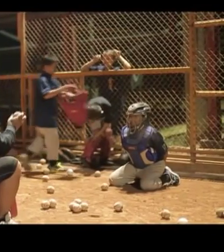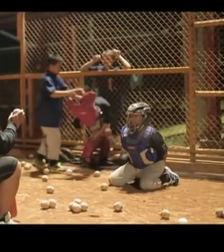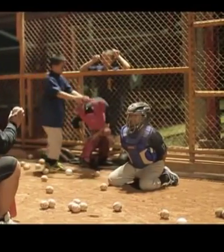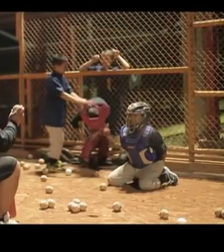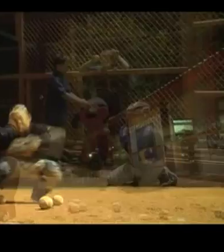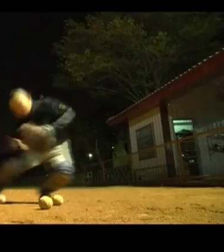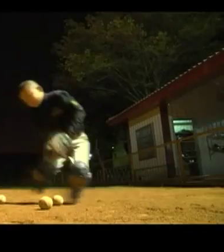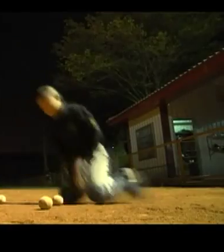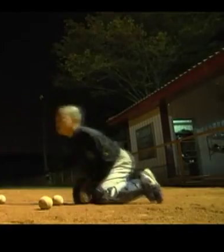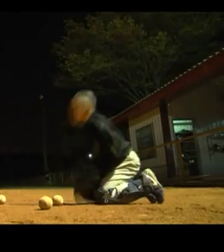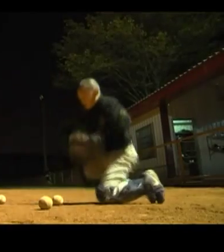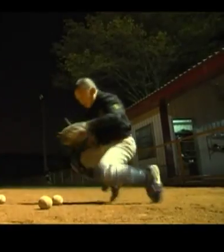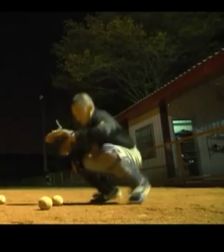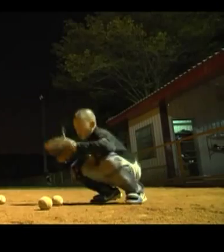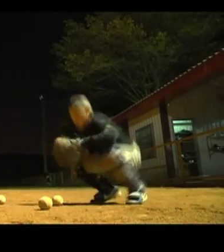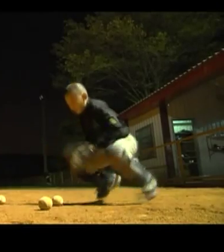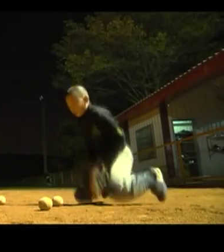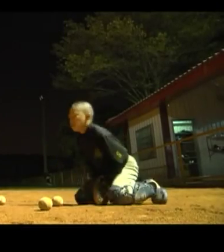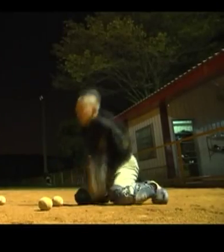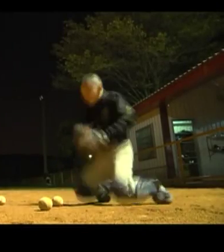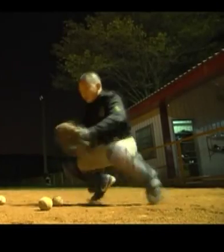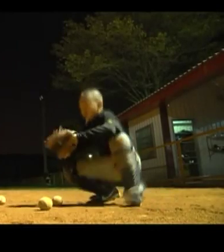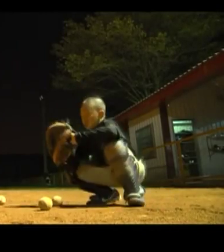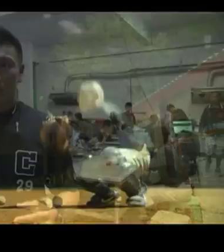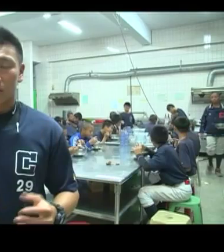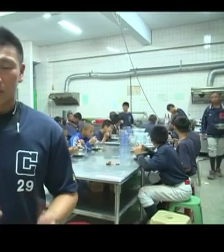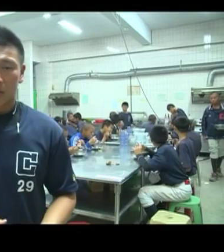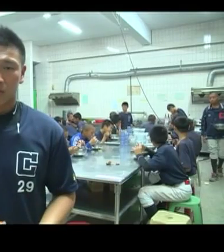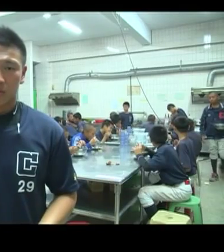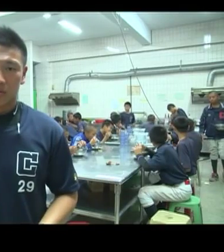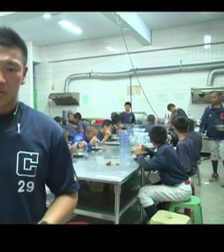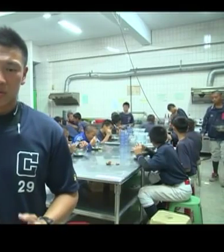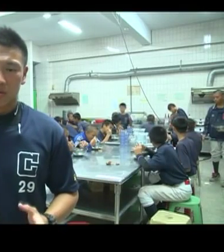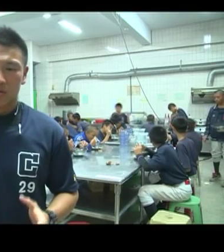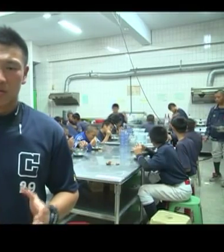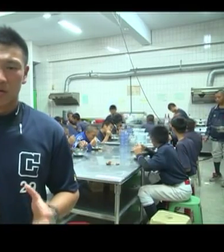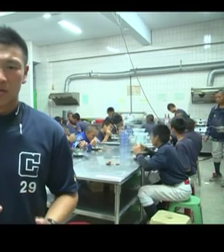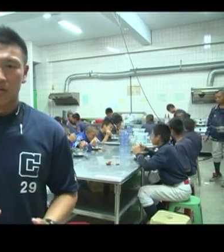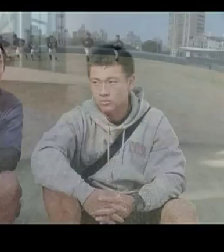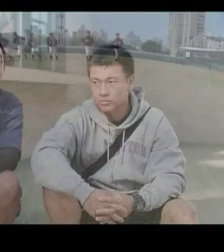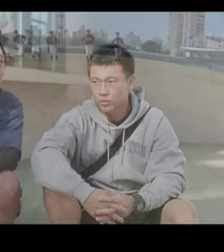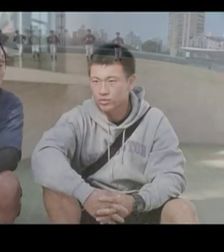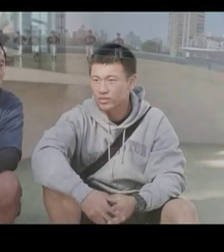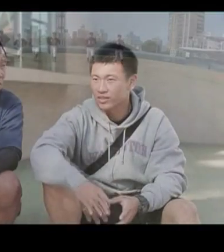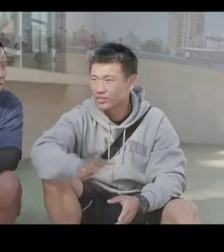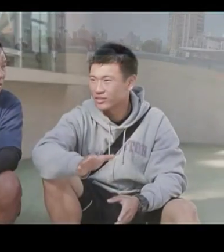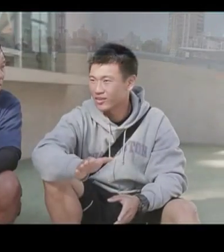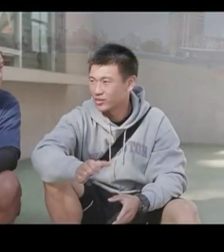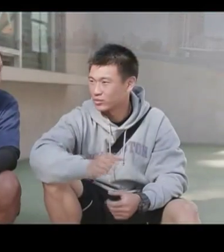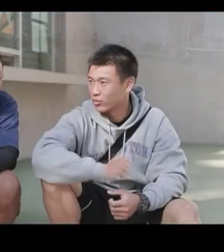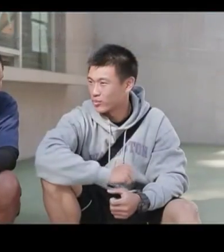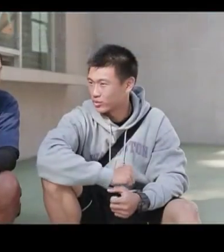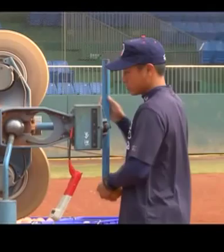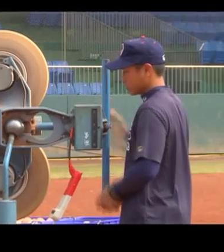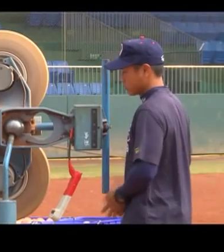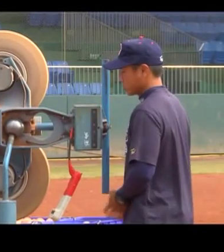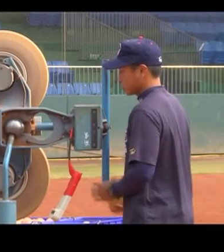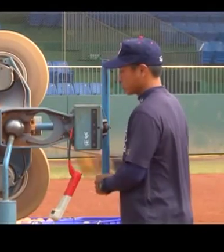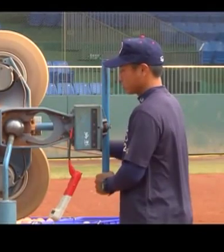我的棒球其实，在高中就已经结束。其实棒球这个东西是个责任，我自己曾经也是不好的选手，就是中下选